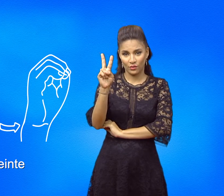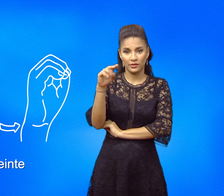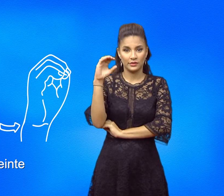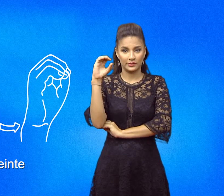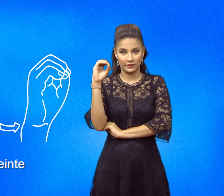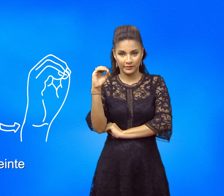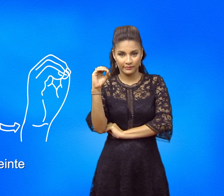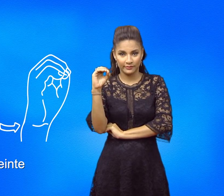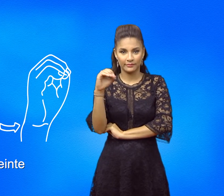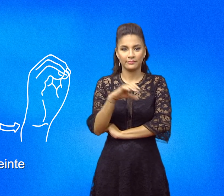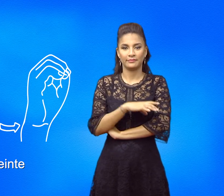20